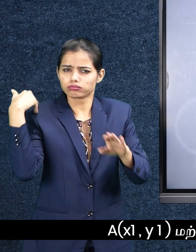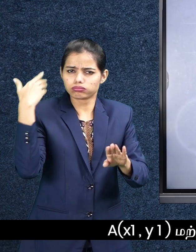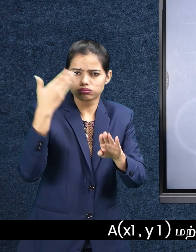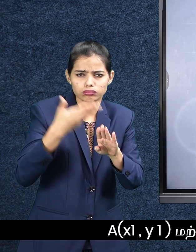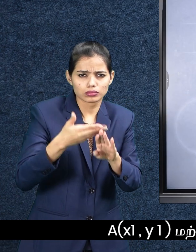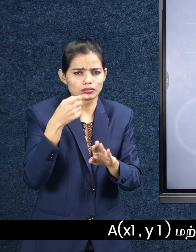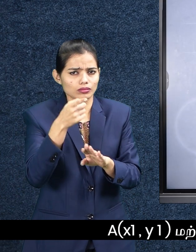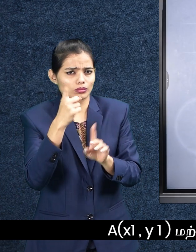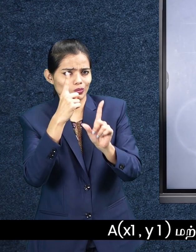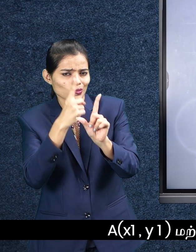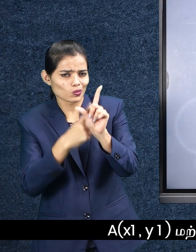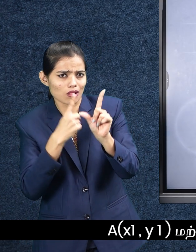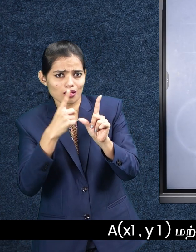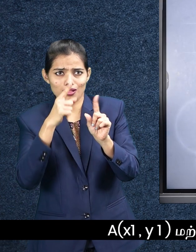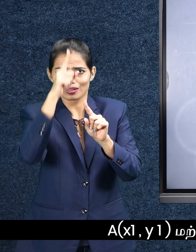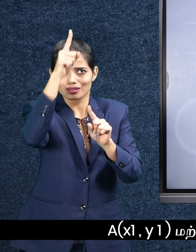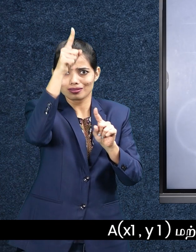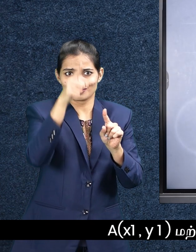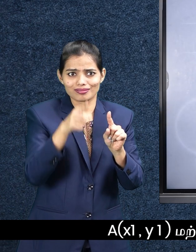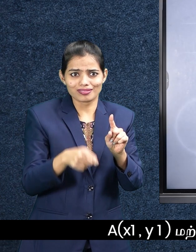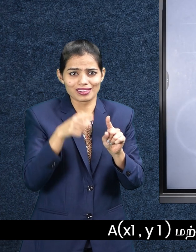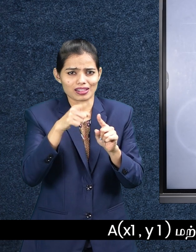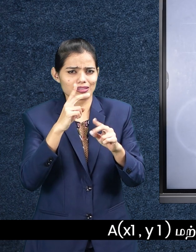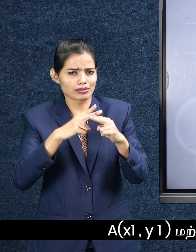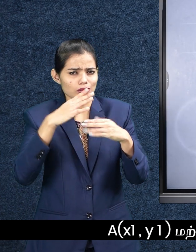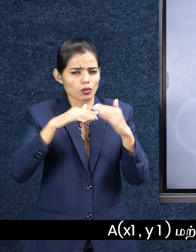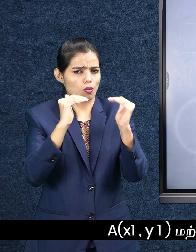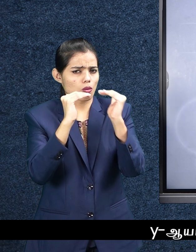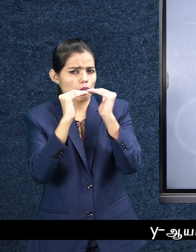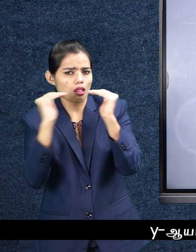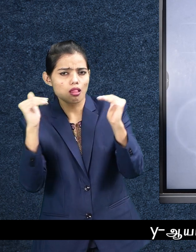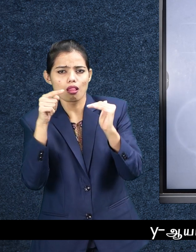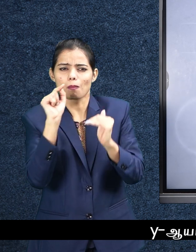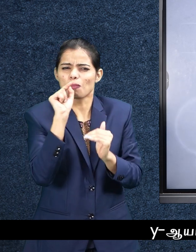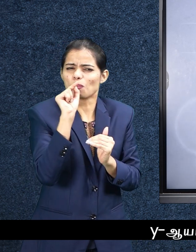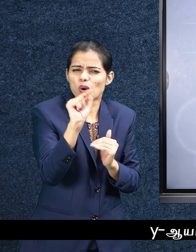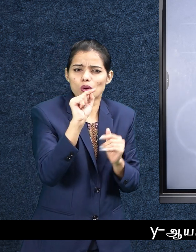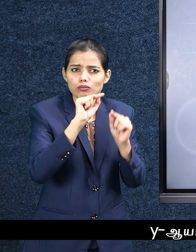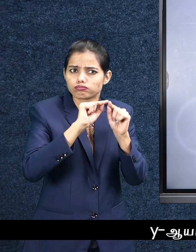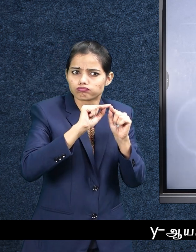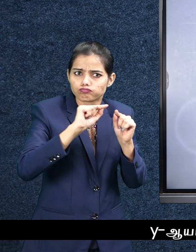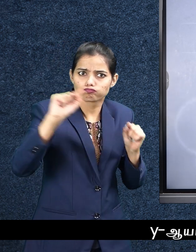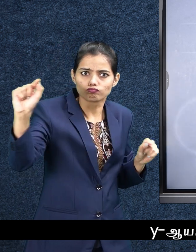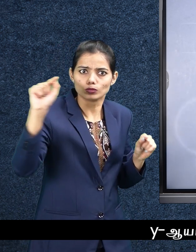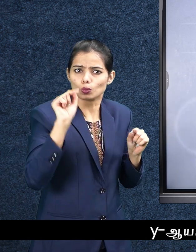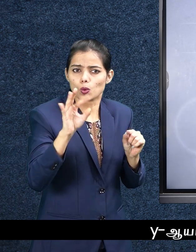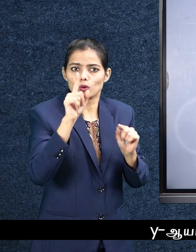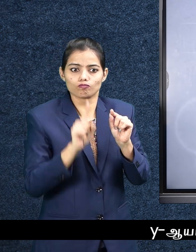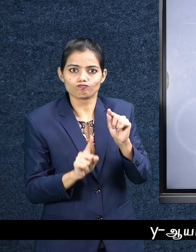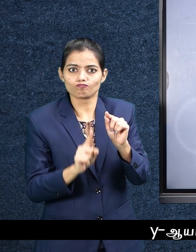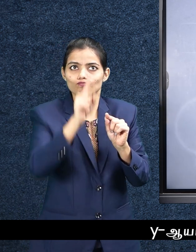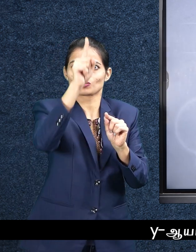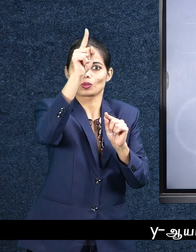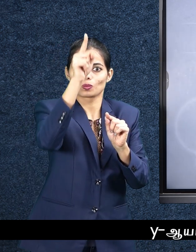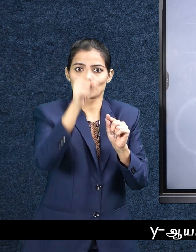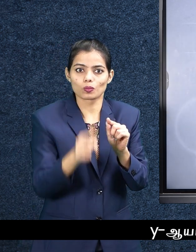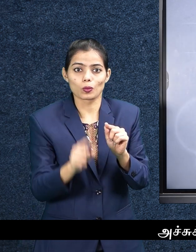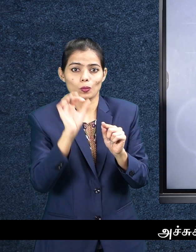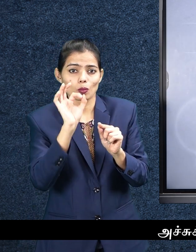2 y கீழிலக்கு 2 புள்ளிகளை கவனியுங்கள். y ஆயங்கள் சமமாக இருப்பதால் புள்ளிகள் x